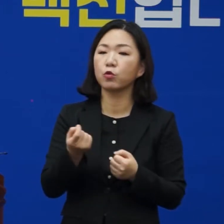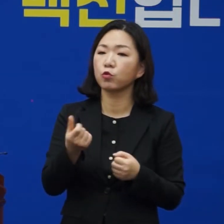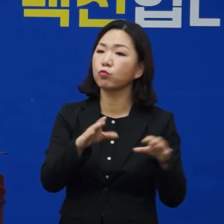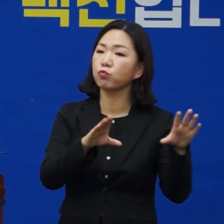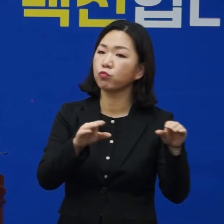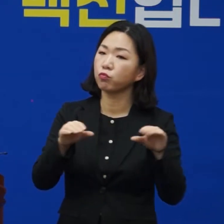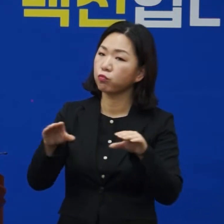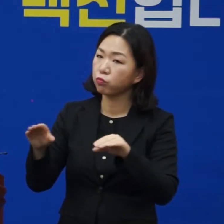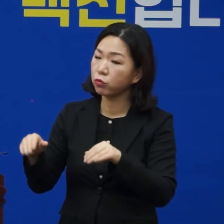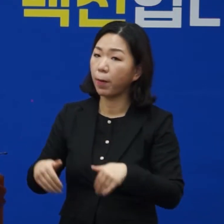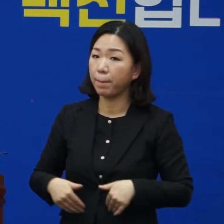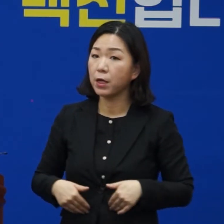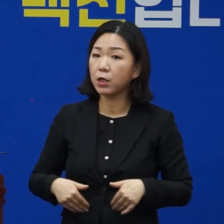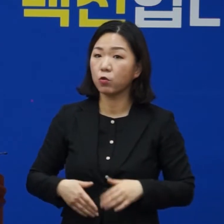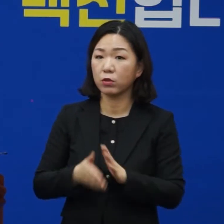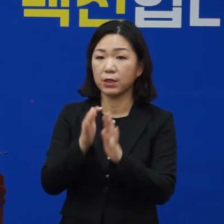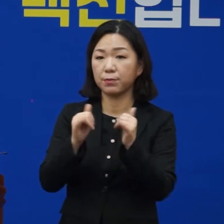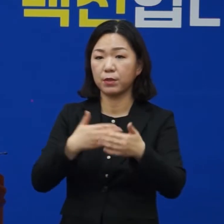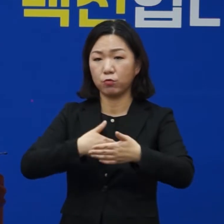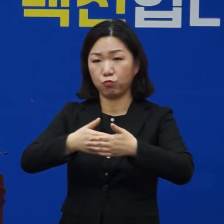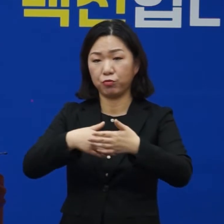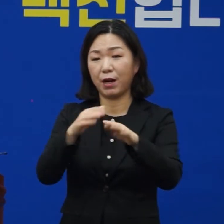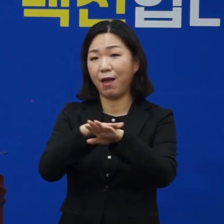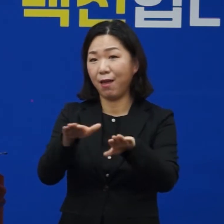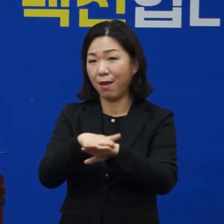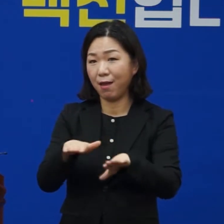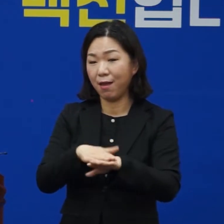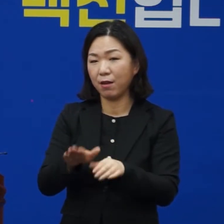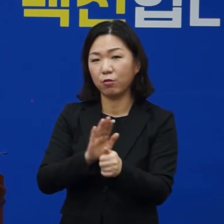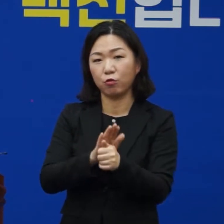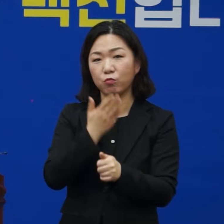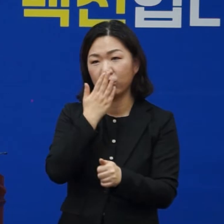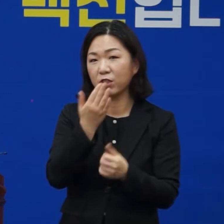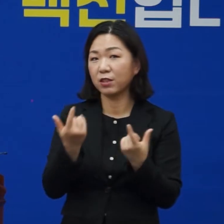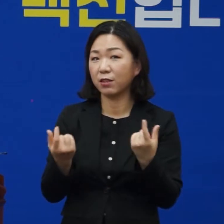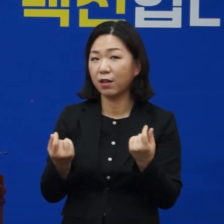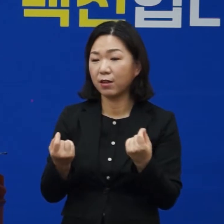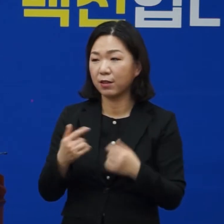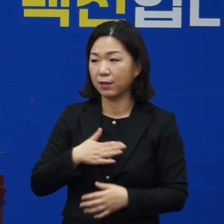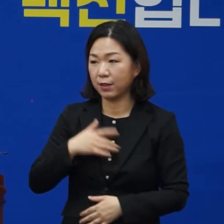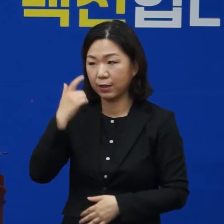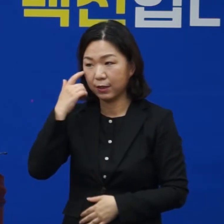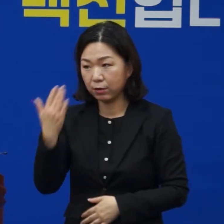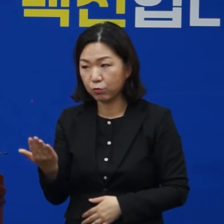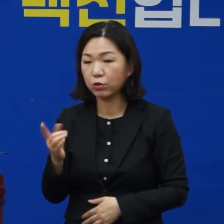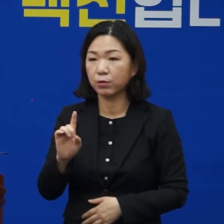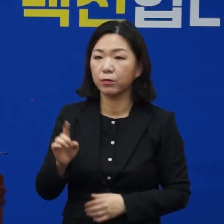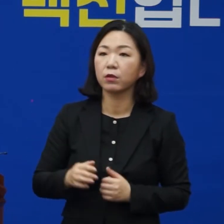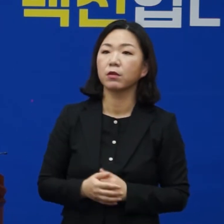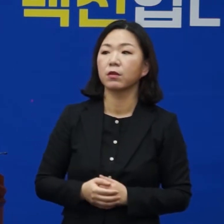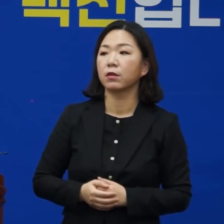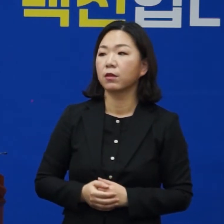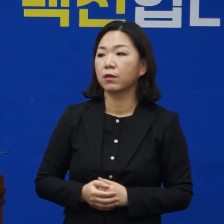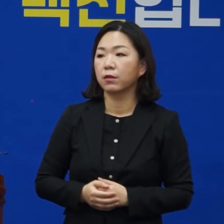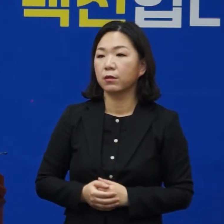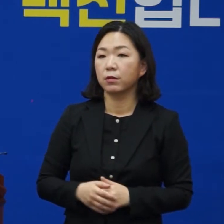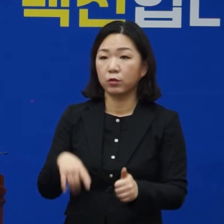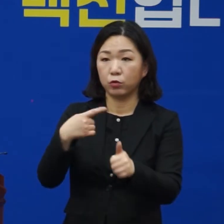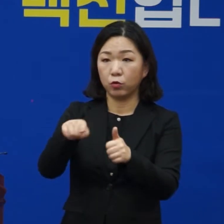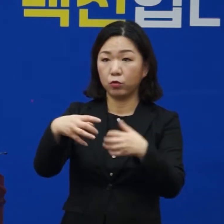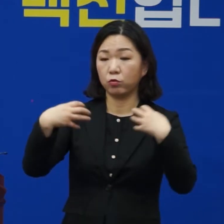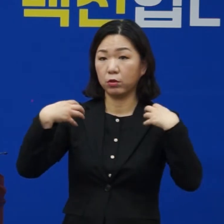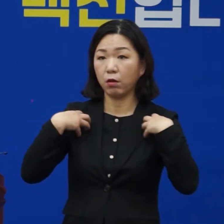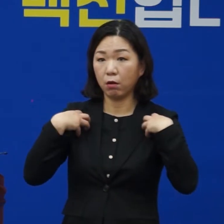것도 시민들한테 불안을 해소하는 데 도움을 줄 수 있다고 봅니다. 질문드릴 거는 그 지금 그